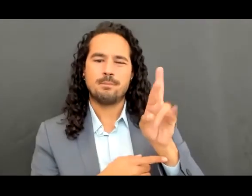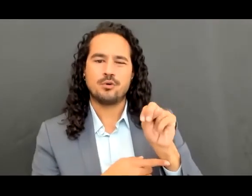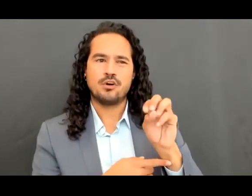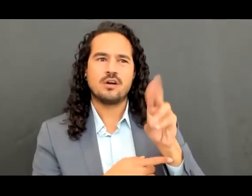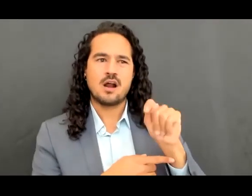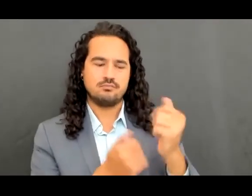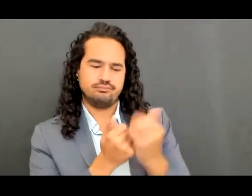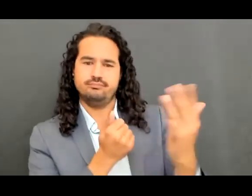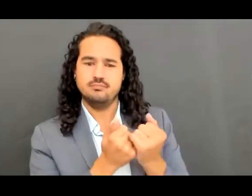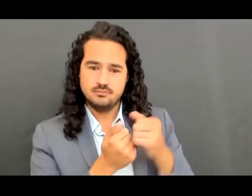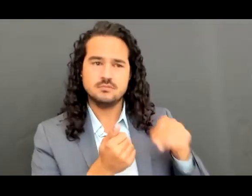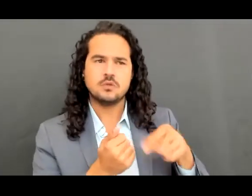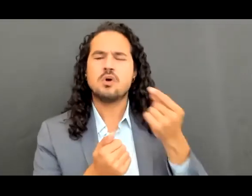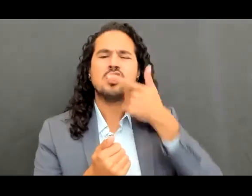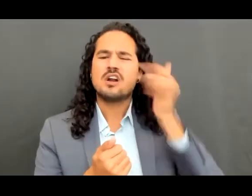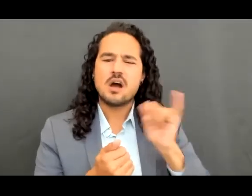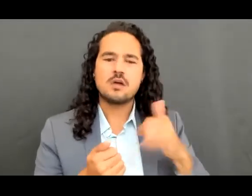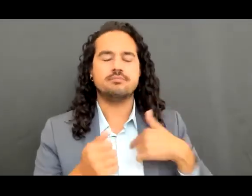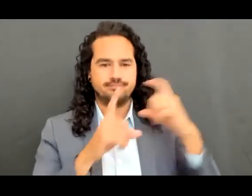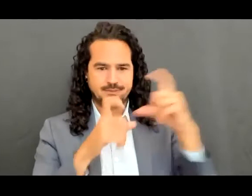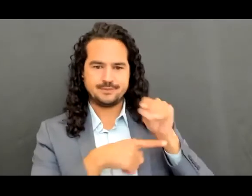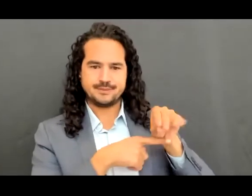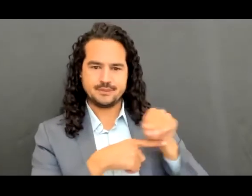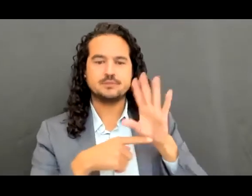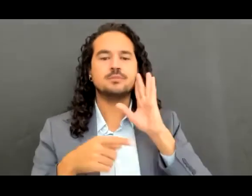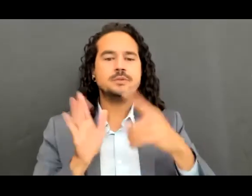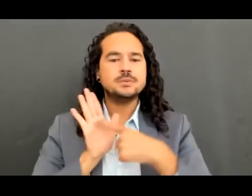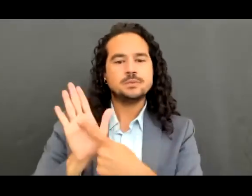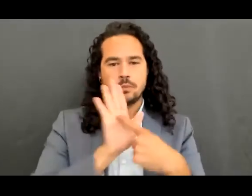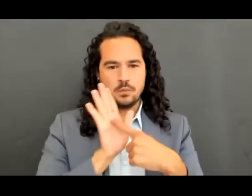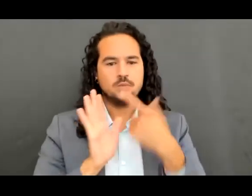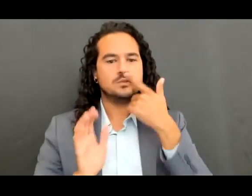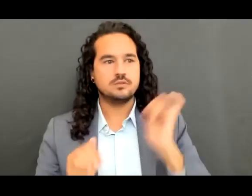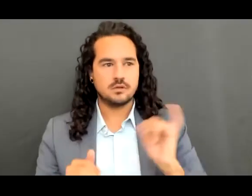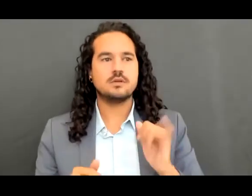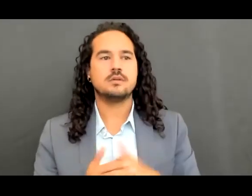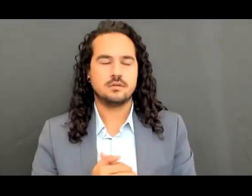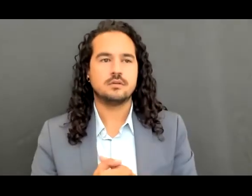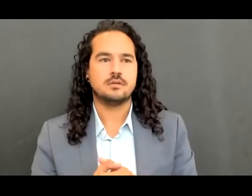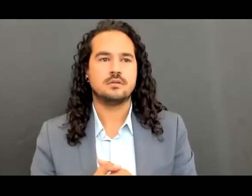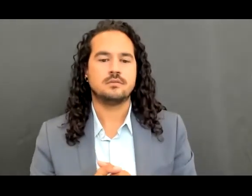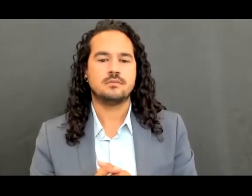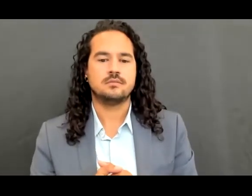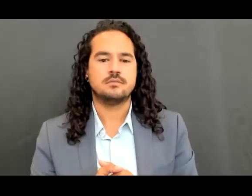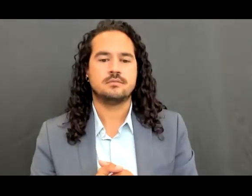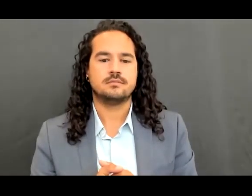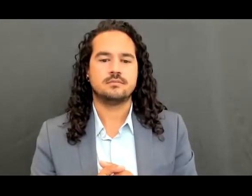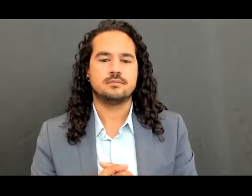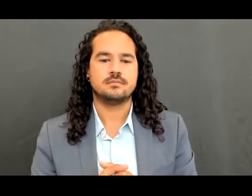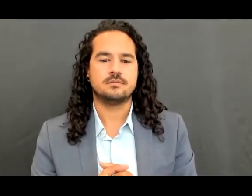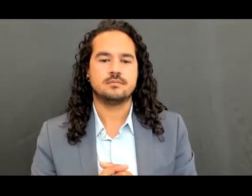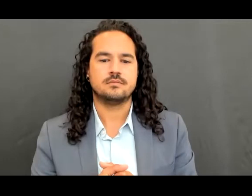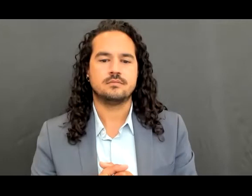Es lo que está viendo la gente que están allá afuera en la línea del fuego. Y bueno, vamos a mandar esas fotos